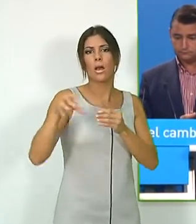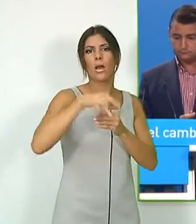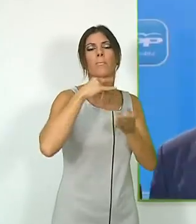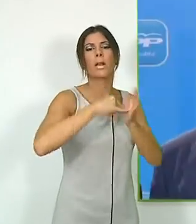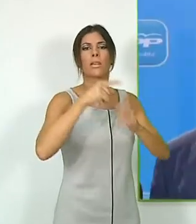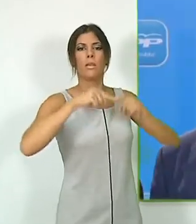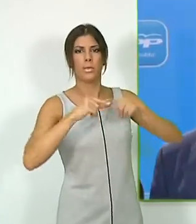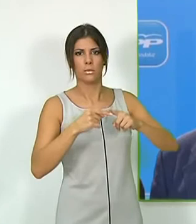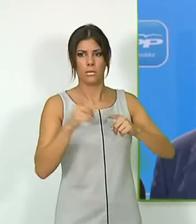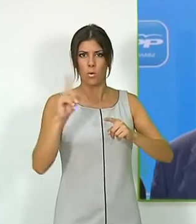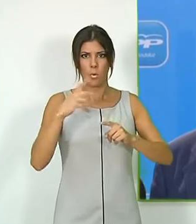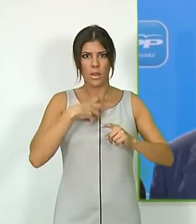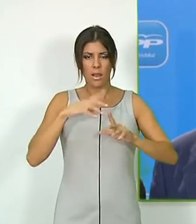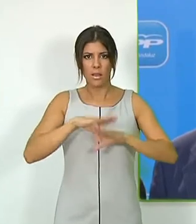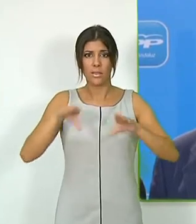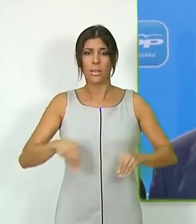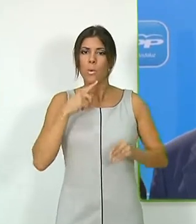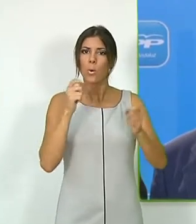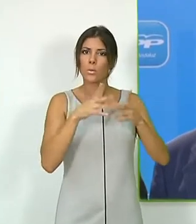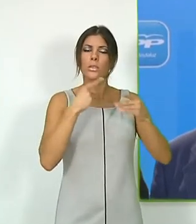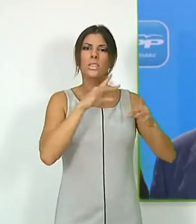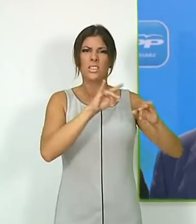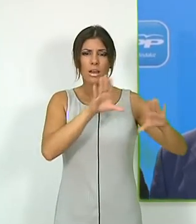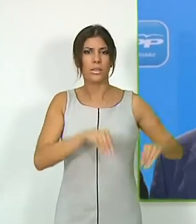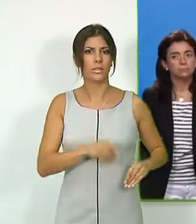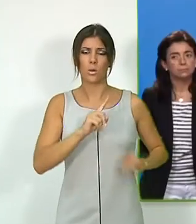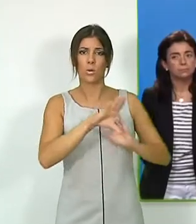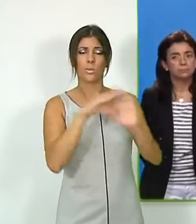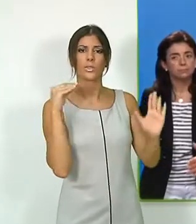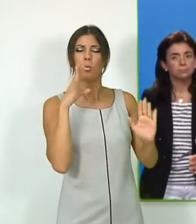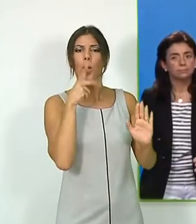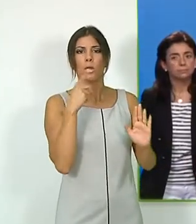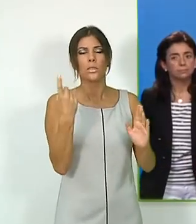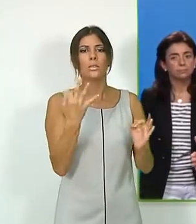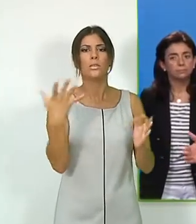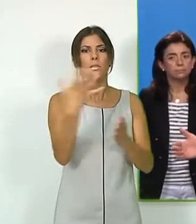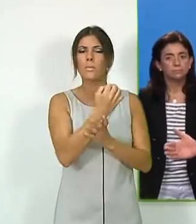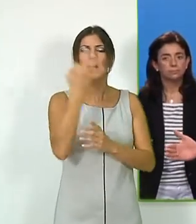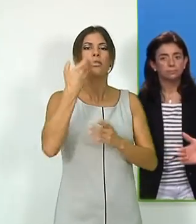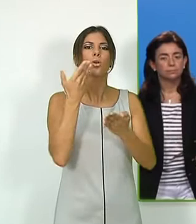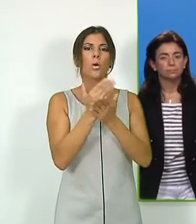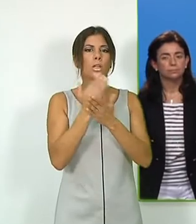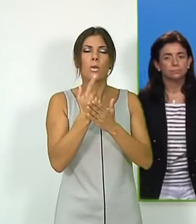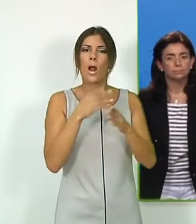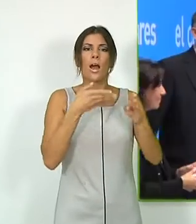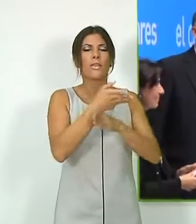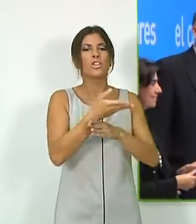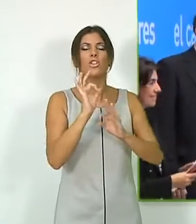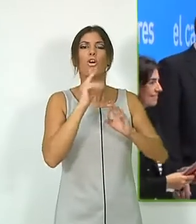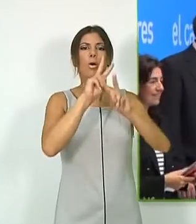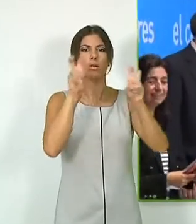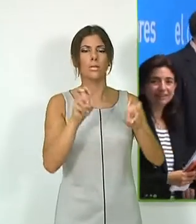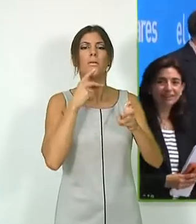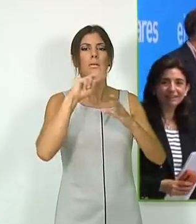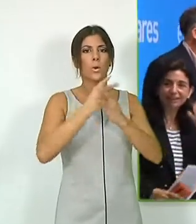planes. Para el Popular es algo inaceptable que la Junta utilice esta artimaña para contabilizar de más los colegios que acceden al bilingüismo